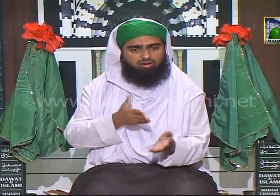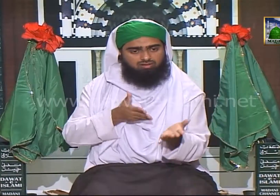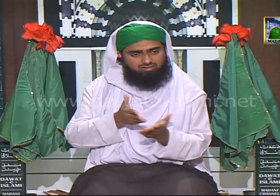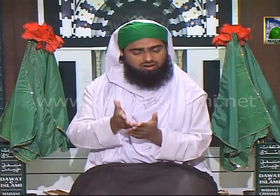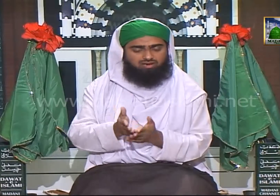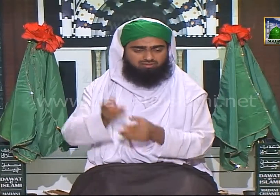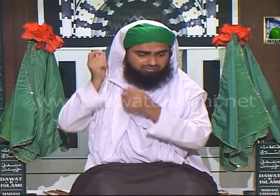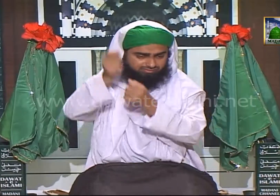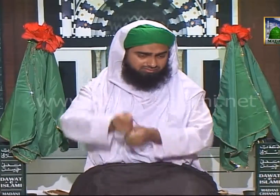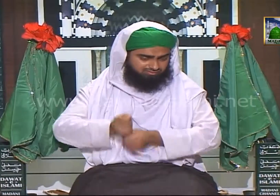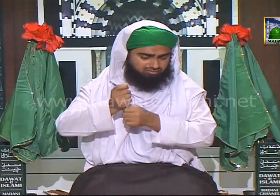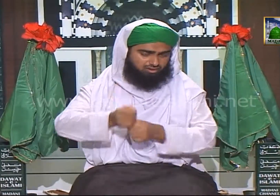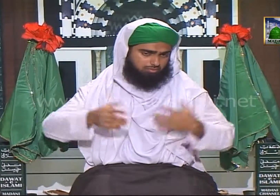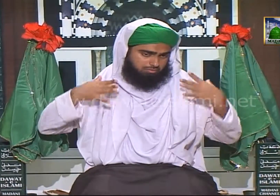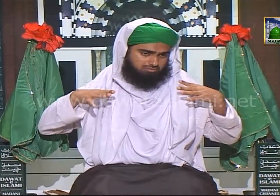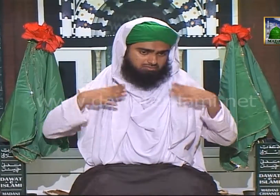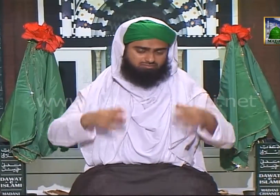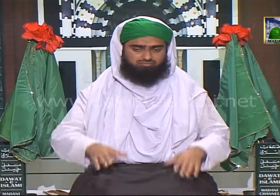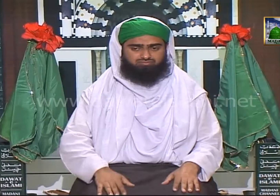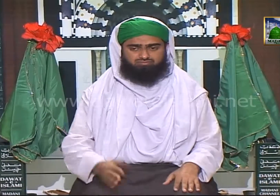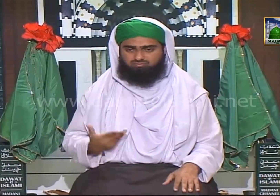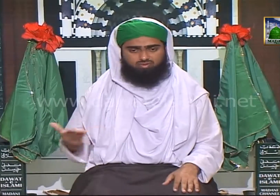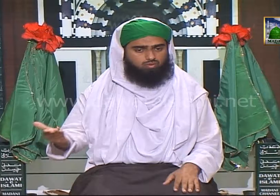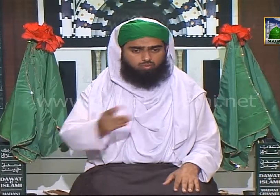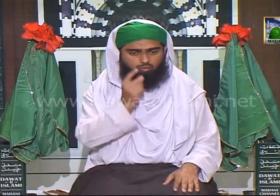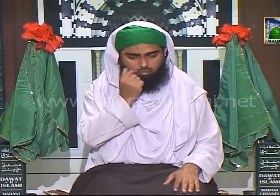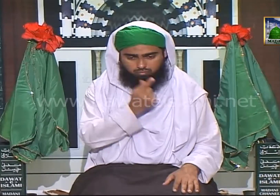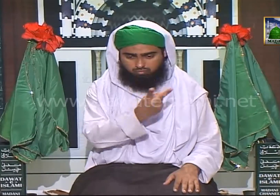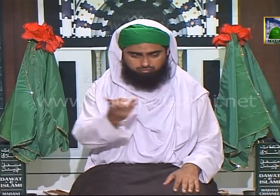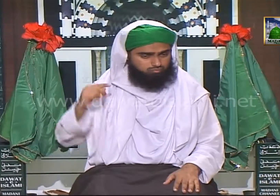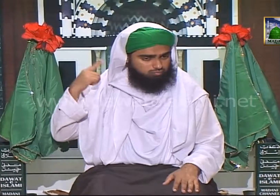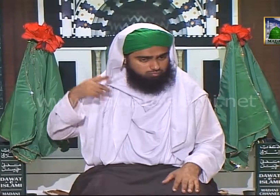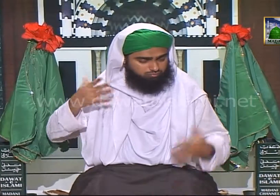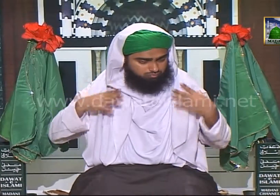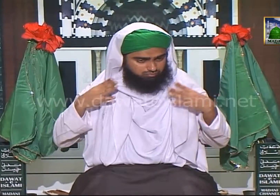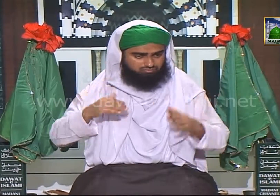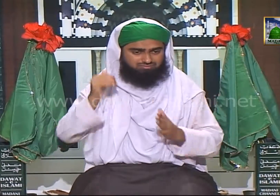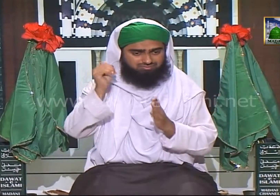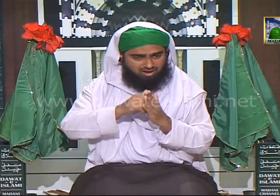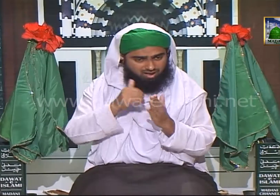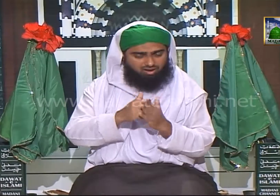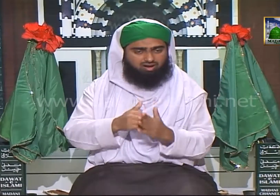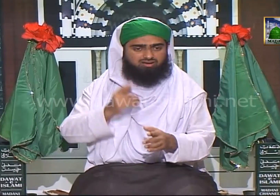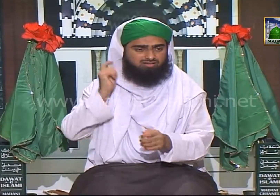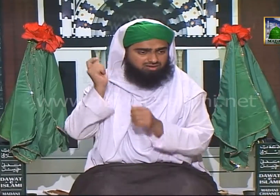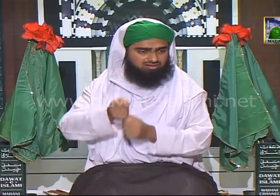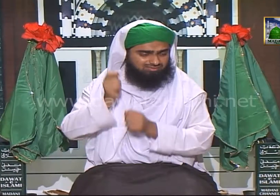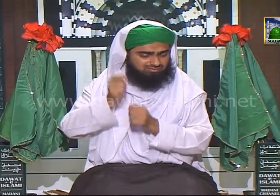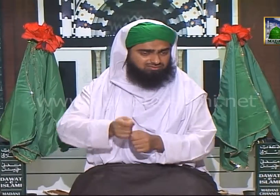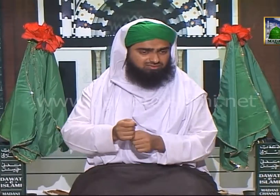یہ بڑھئی حضرات جو ہیں یہ حضرت نوح علیہ السلام کی سنت ادا کر رہے ہیں۔ چلو کل تک پتہ نہیں تھا، آج پتہ چل گیا